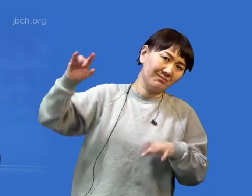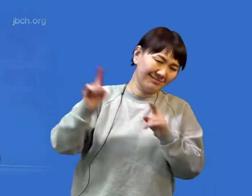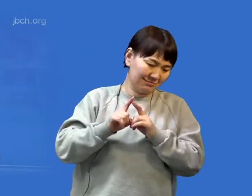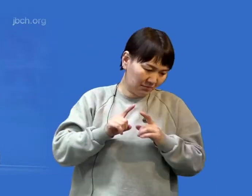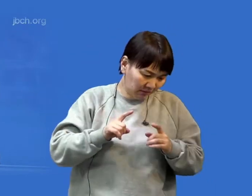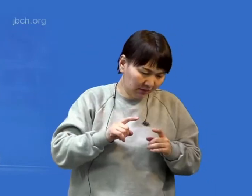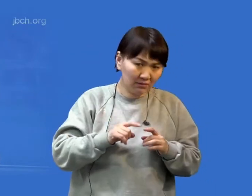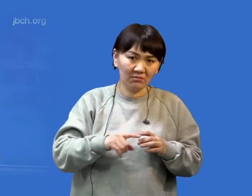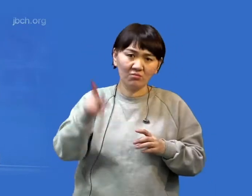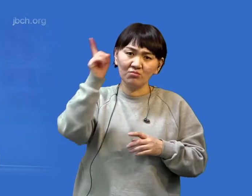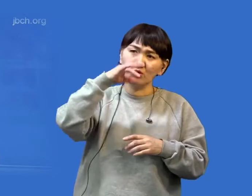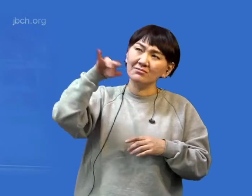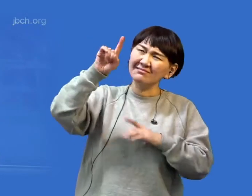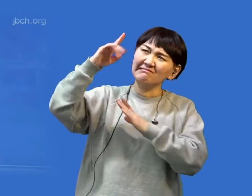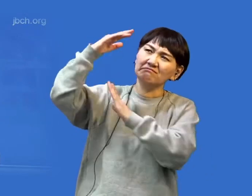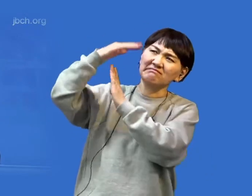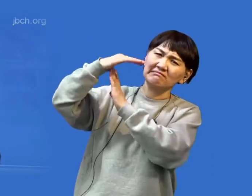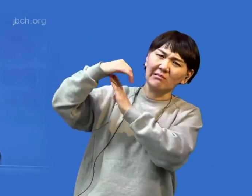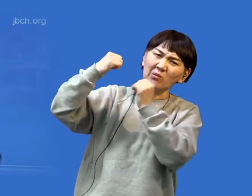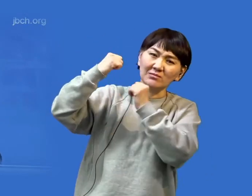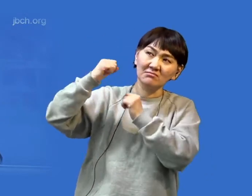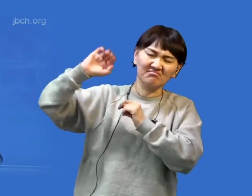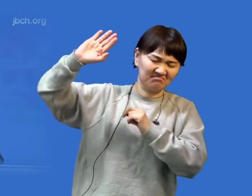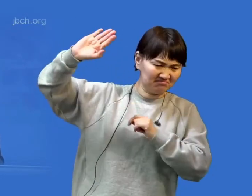Түүнийг нь хязгаарлаад байна. Хүчийг нь үгүйсгээд байна.